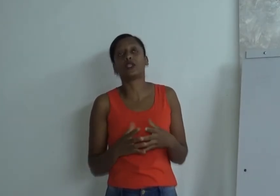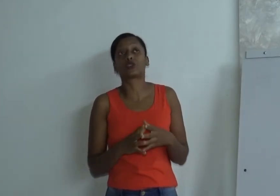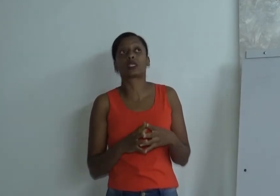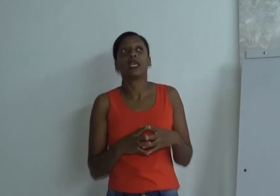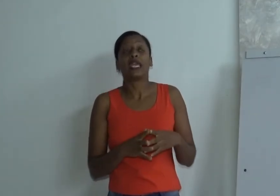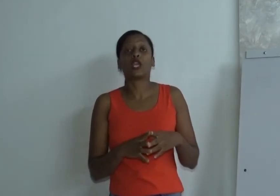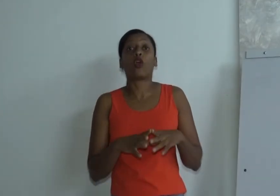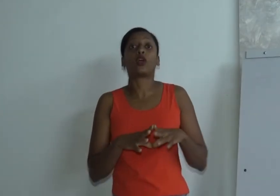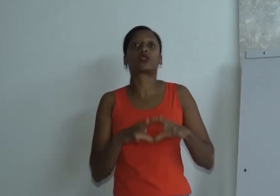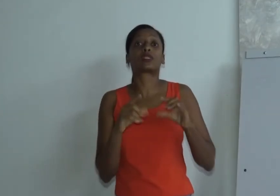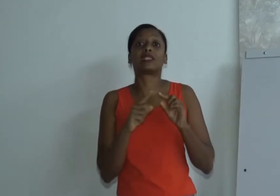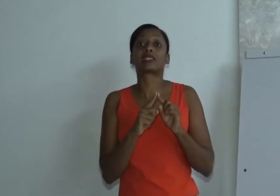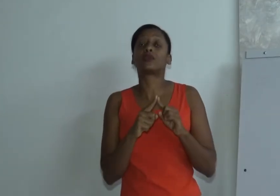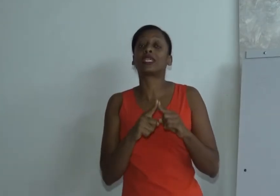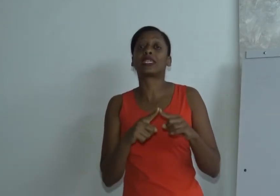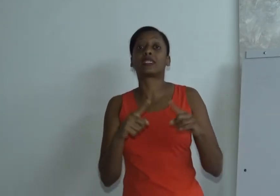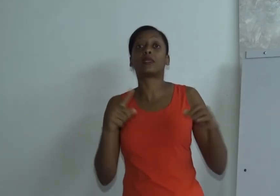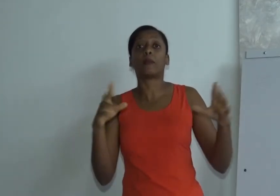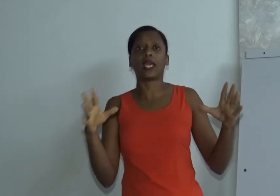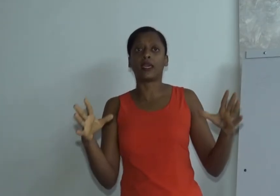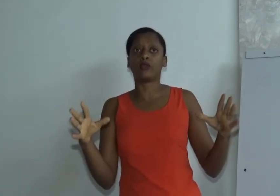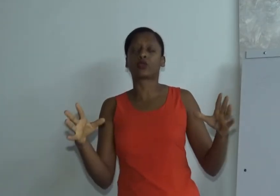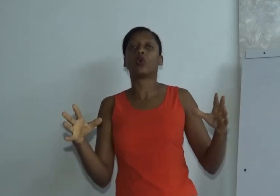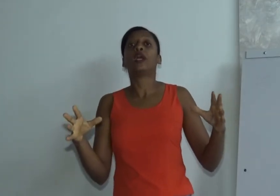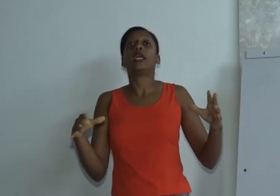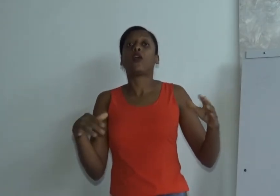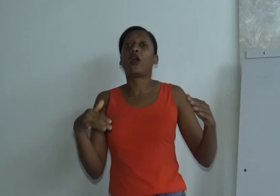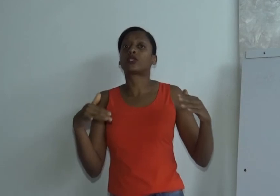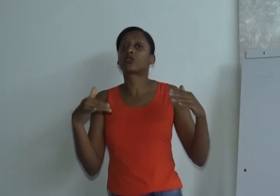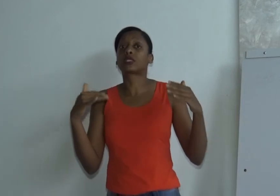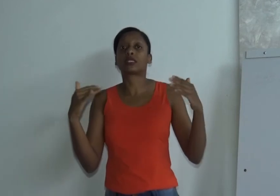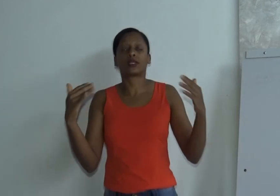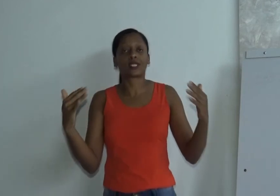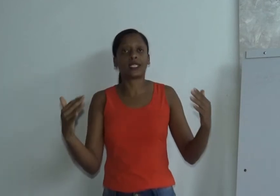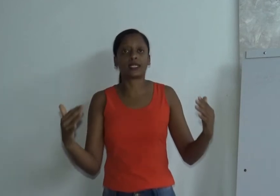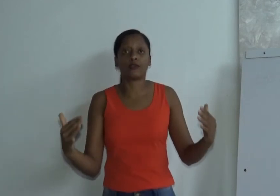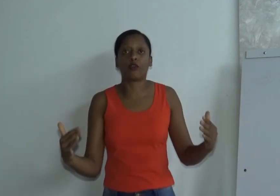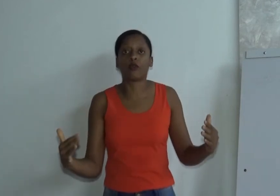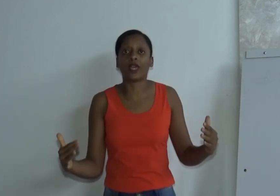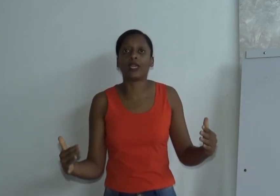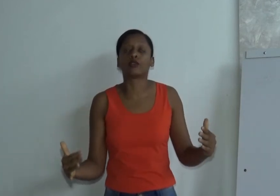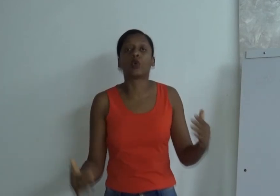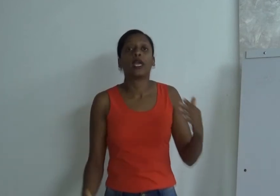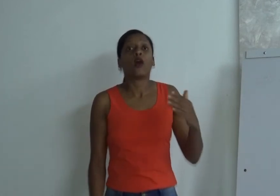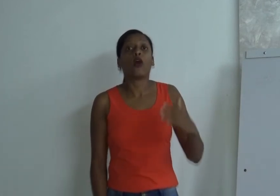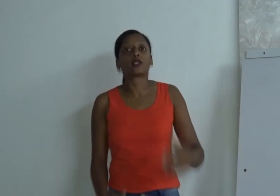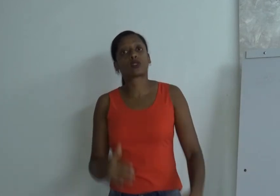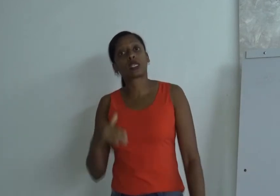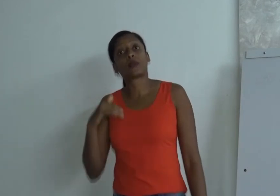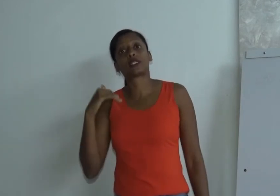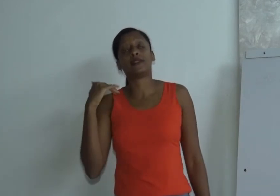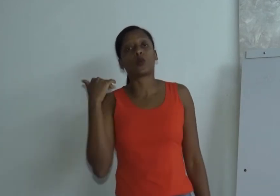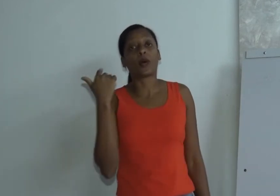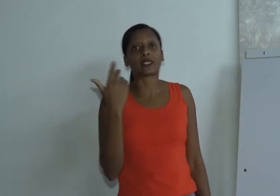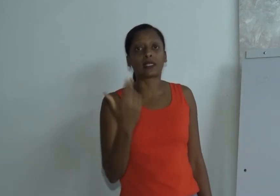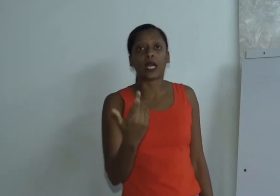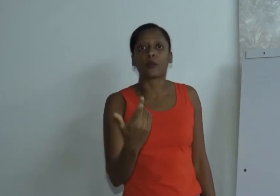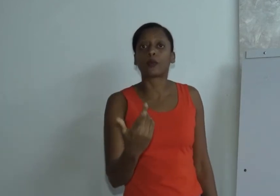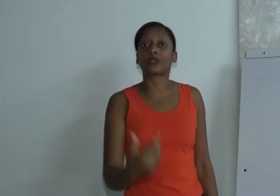tecidos, em ossos que estão em crescimento, ossos que estão se desenvolvendo, ossos que precisam passar por